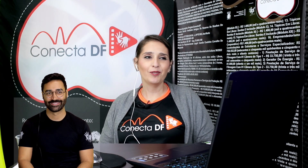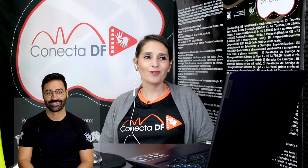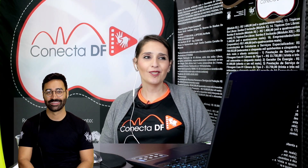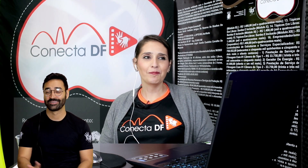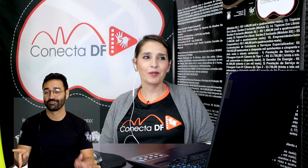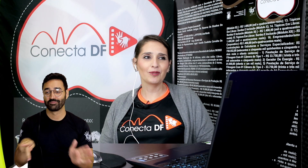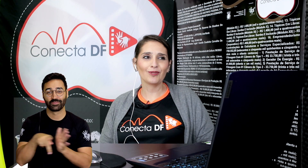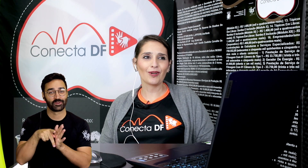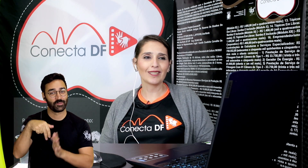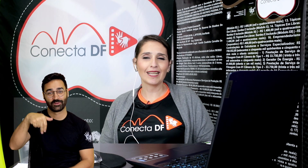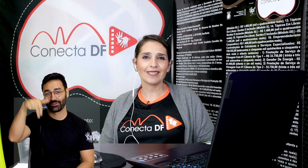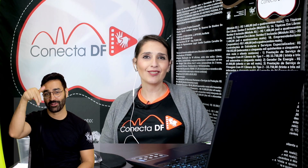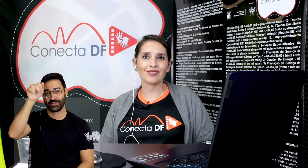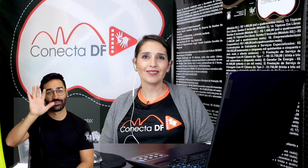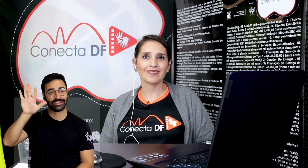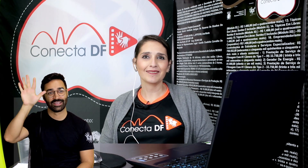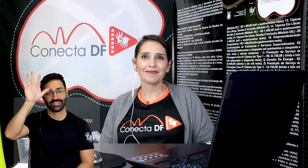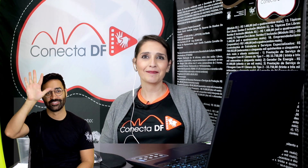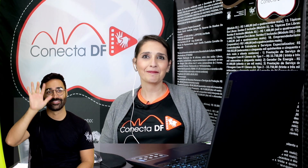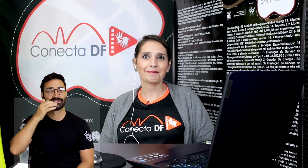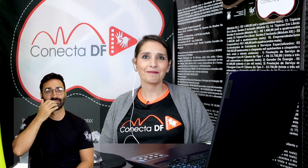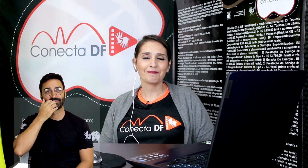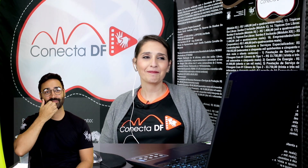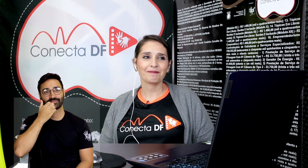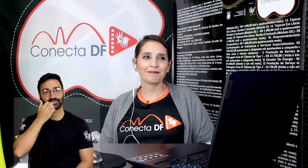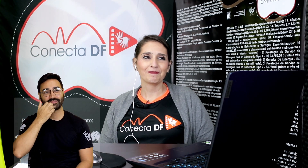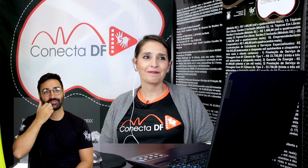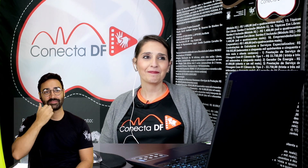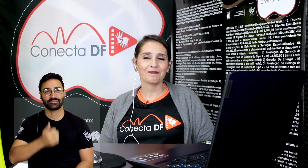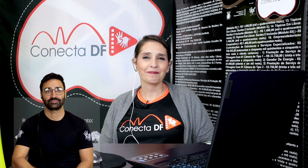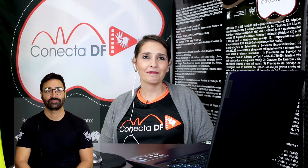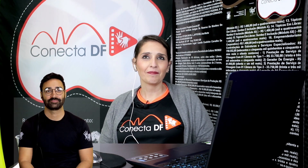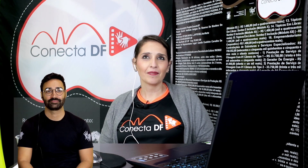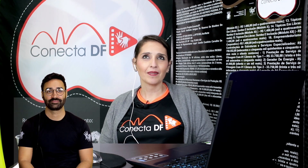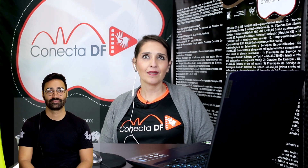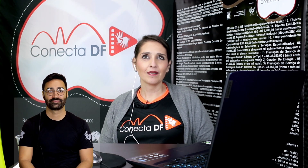É muito típico do Nordeste.